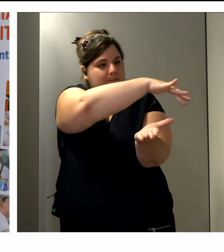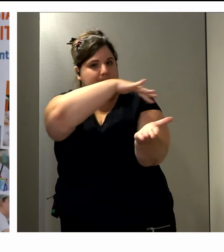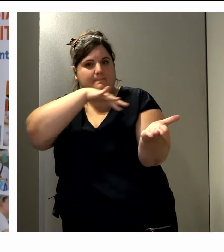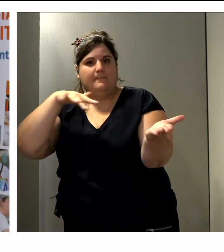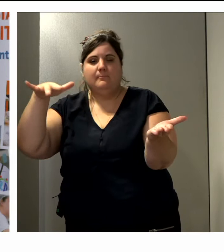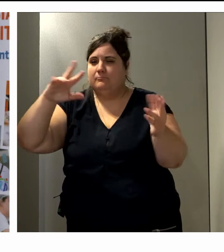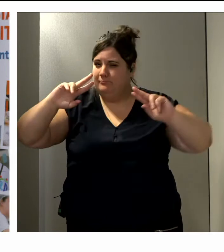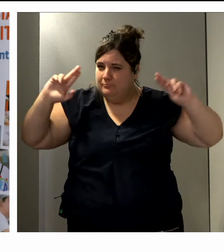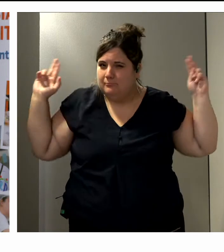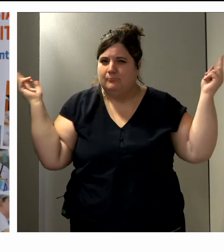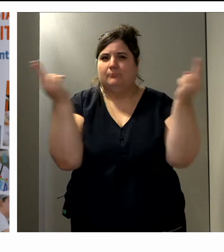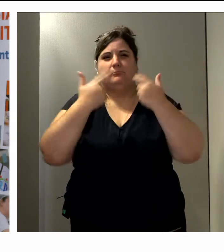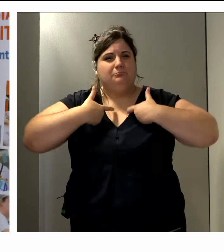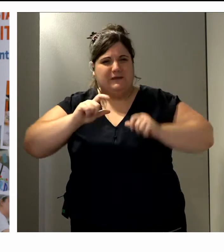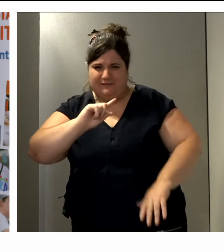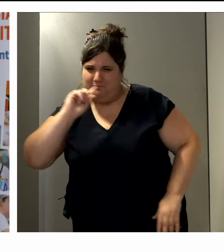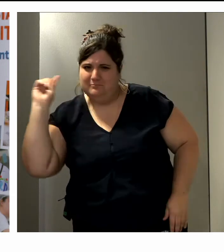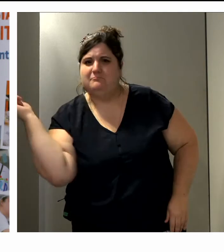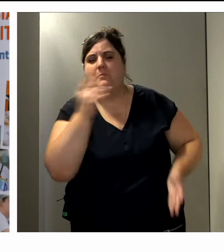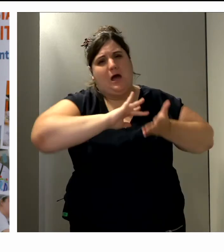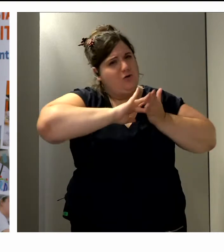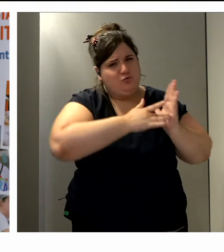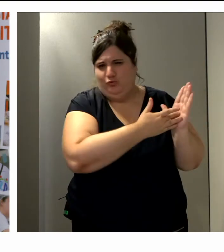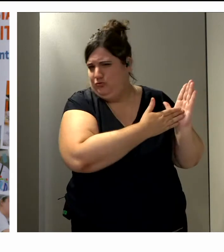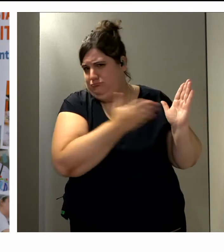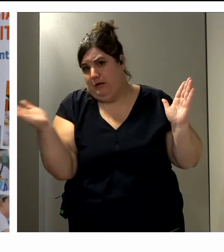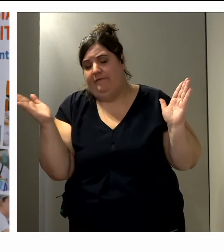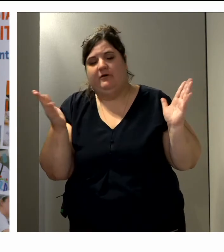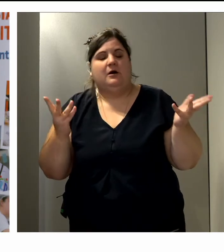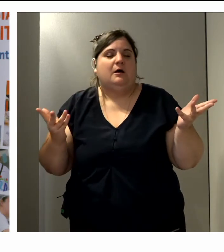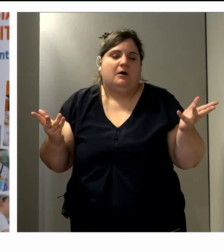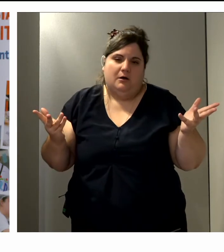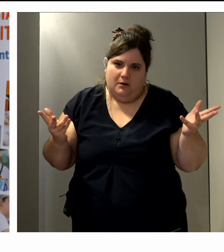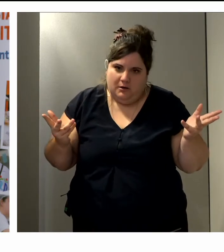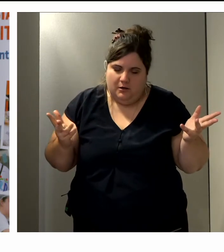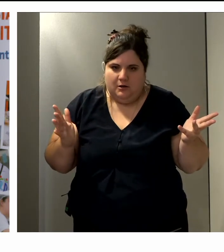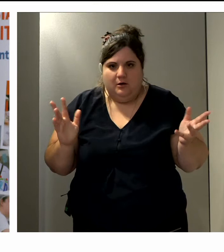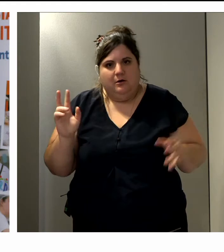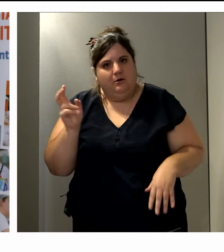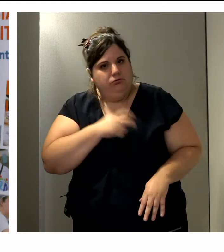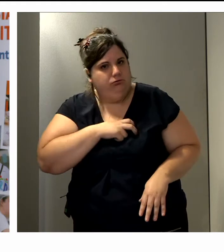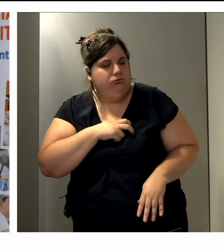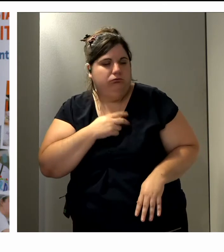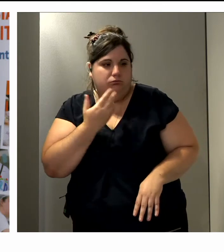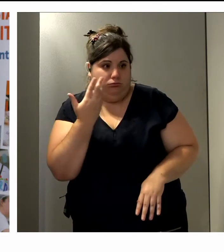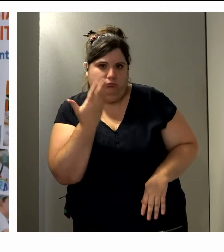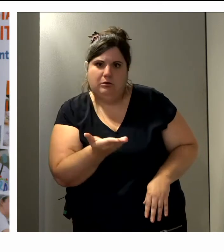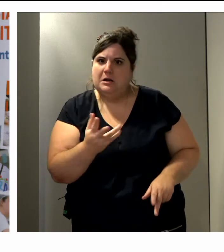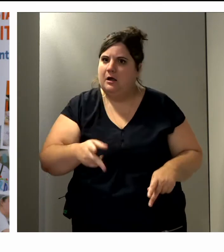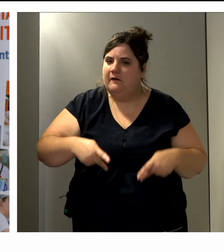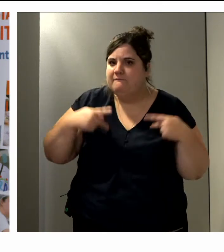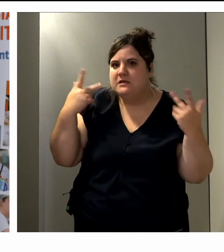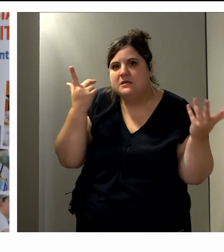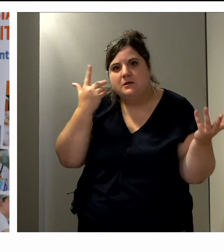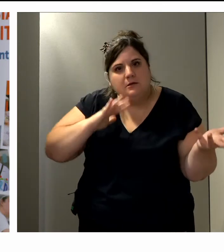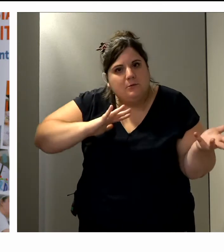universellement accessibles à tout le monde, évidemment, la vie d'une personne sur le campus serait